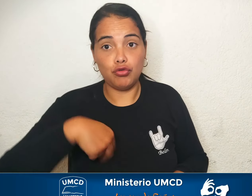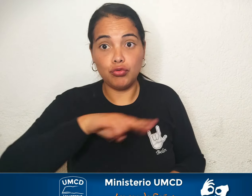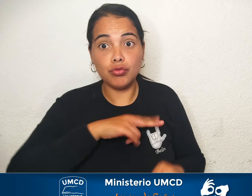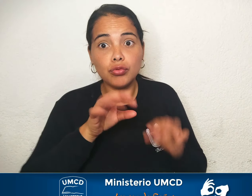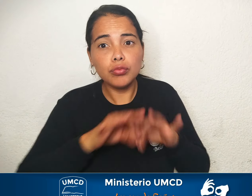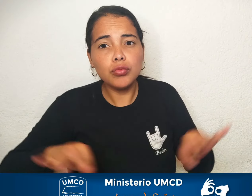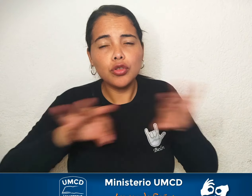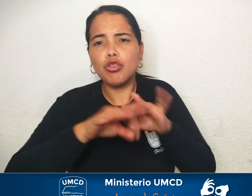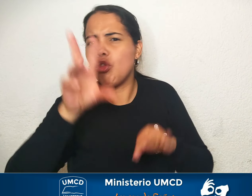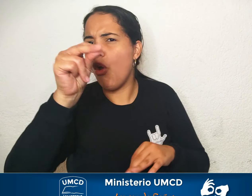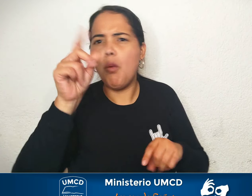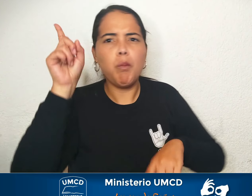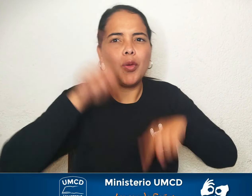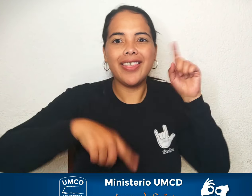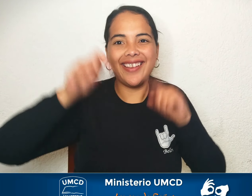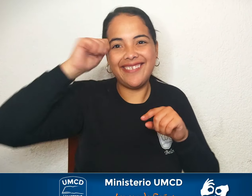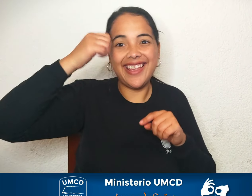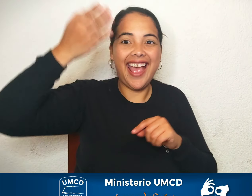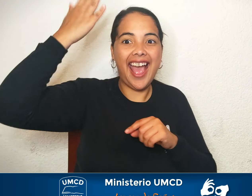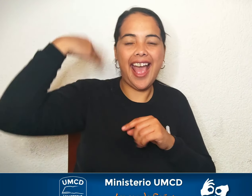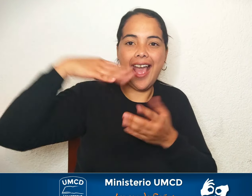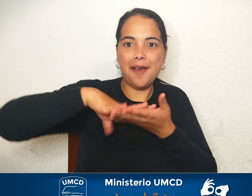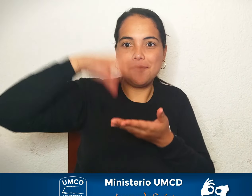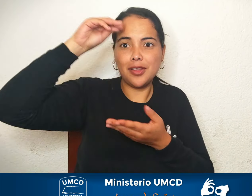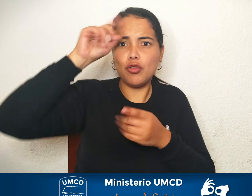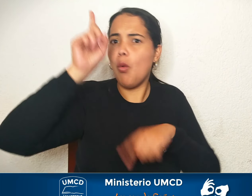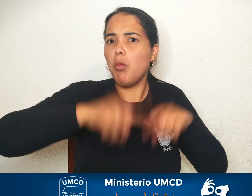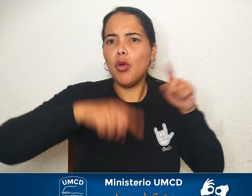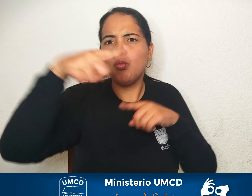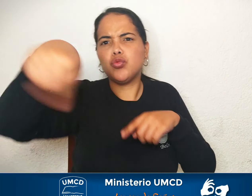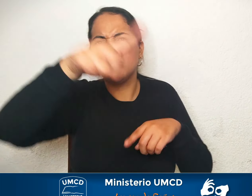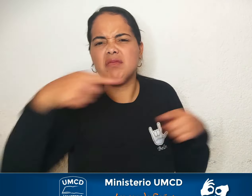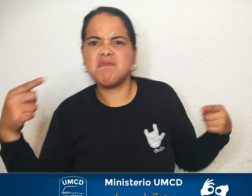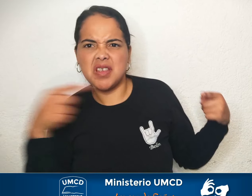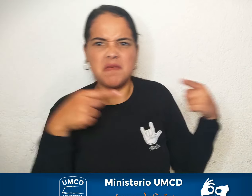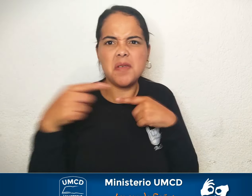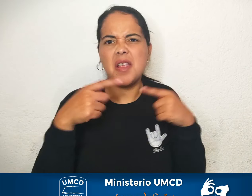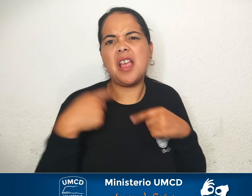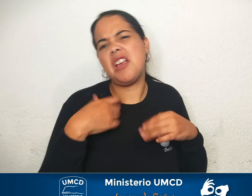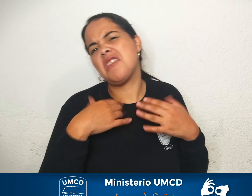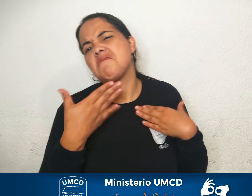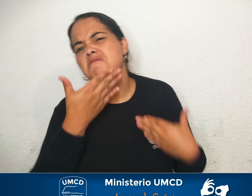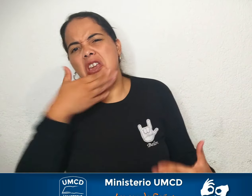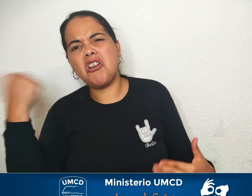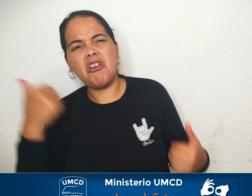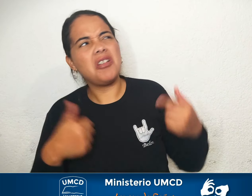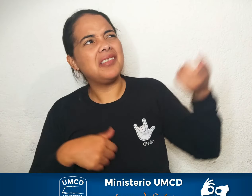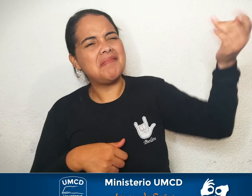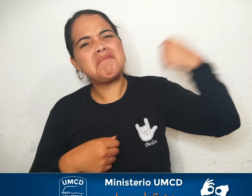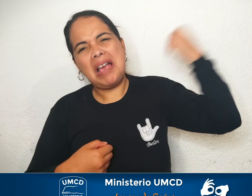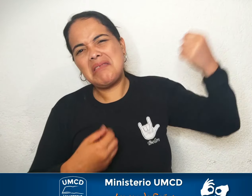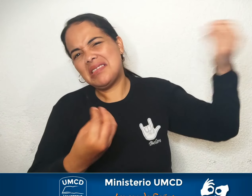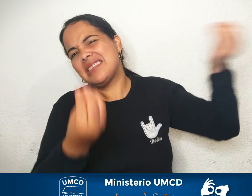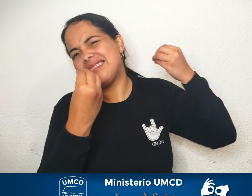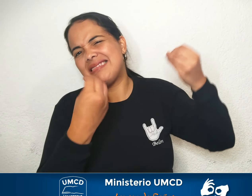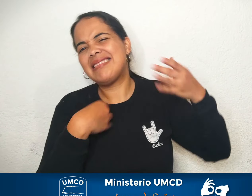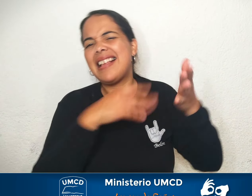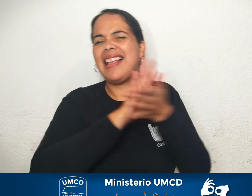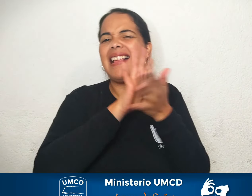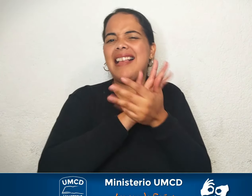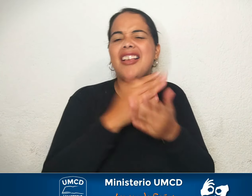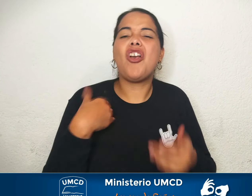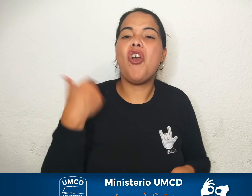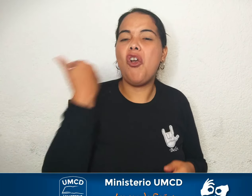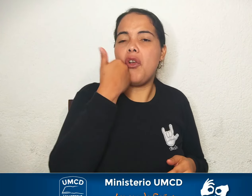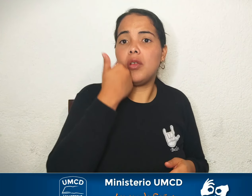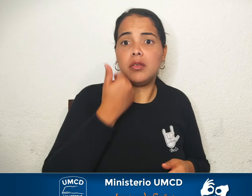de que no tiene que haber celos, que ninguno de ellos tiene que estar buscando afiliarse a uno u otro de los